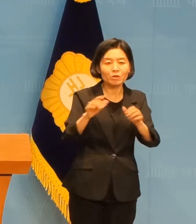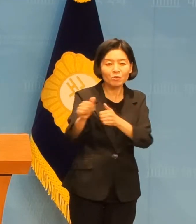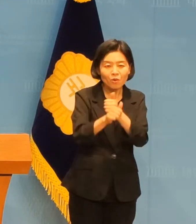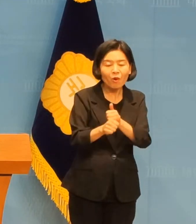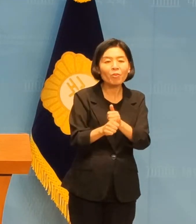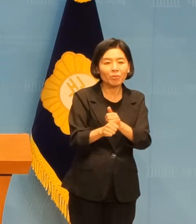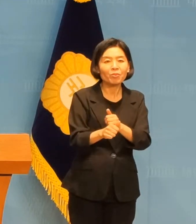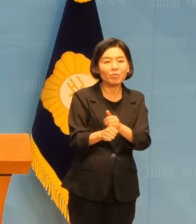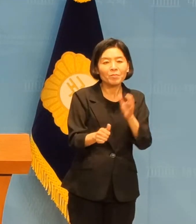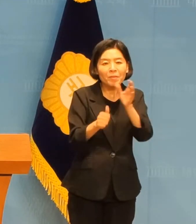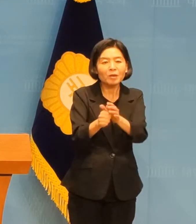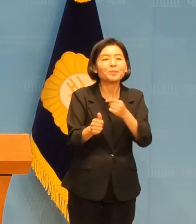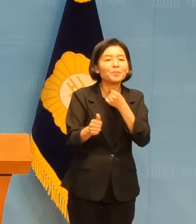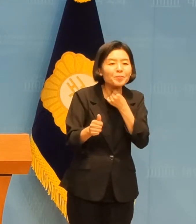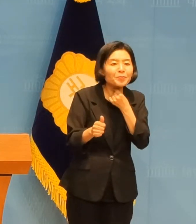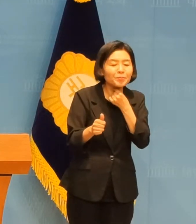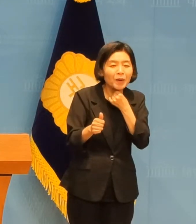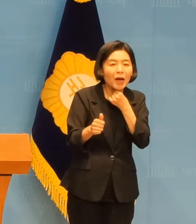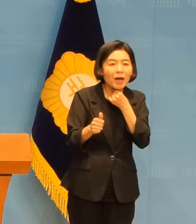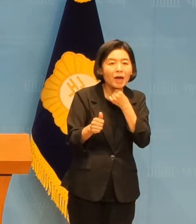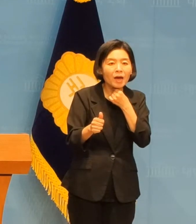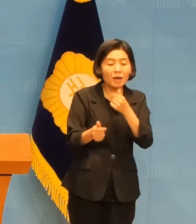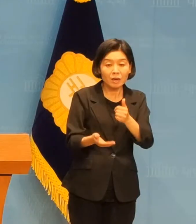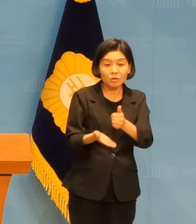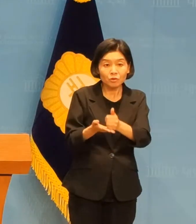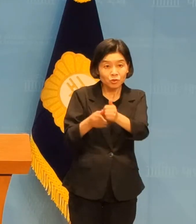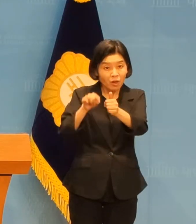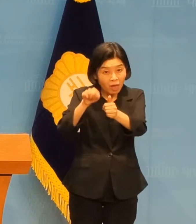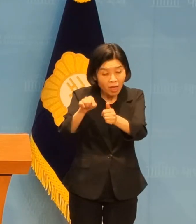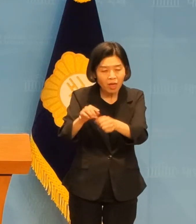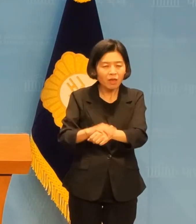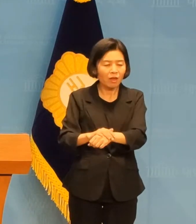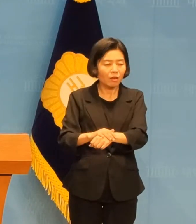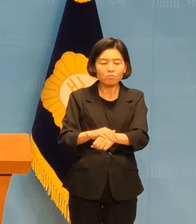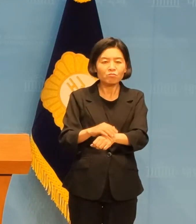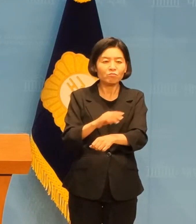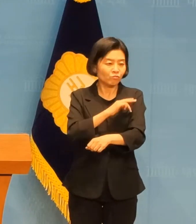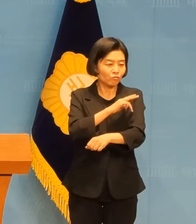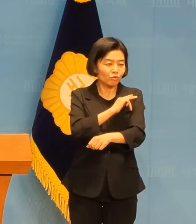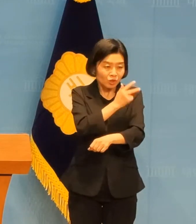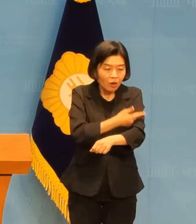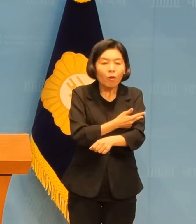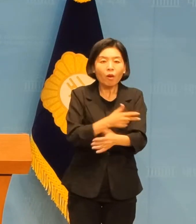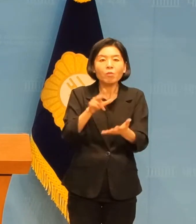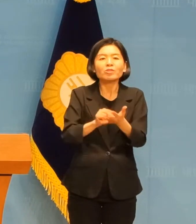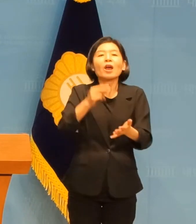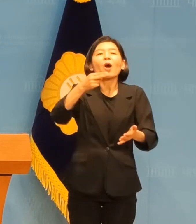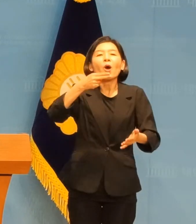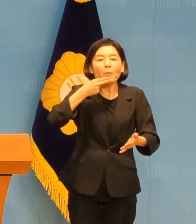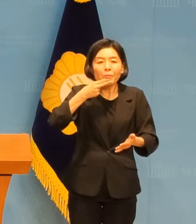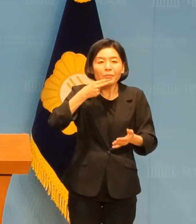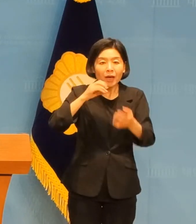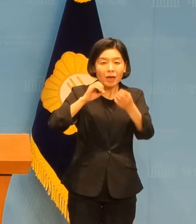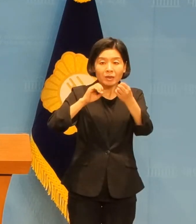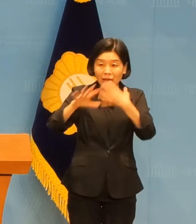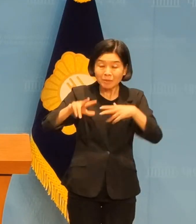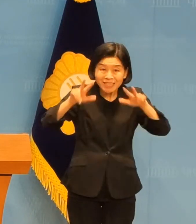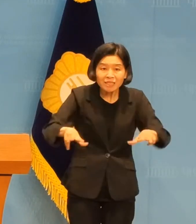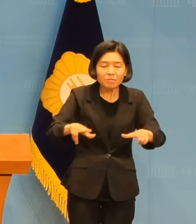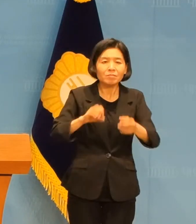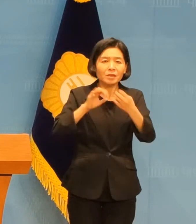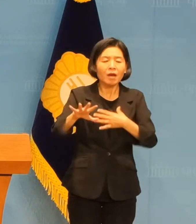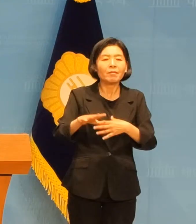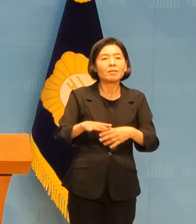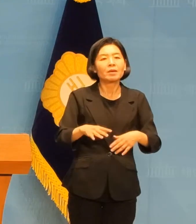결격 사유 판단을 답변을 내린 것은 법제처의 직무유기이자 직권남용이